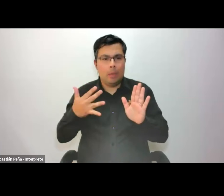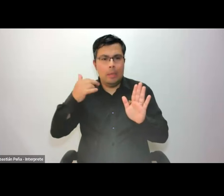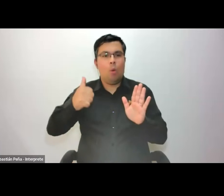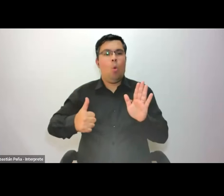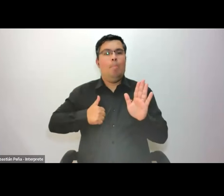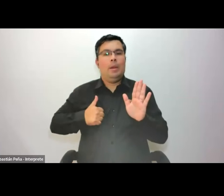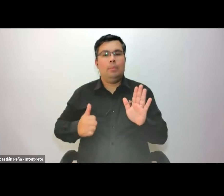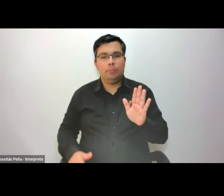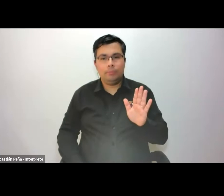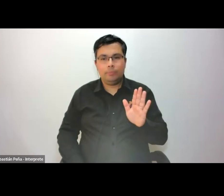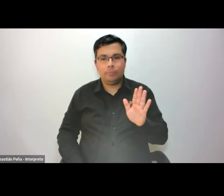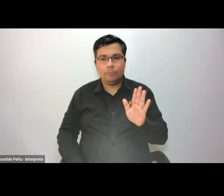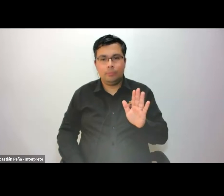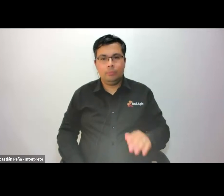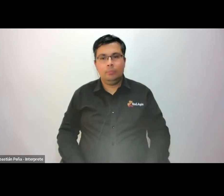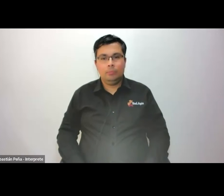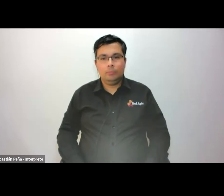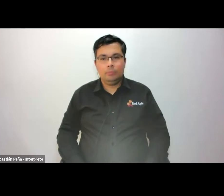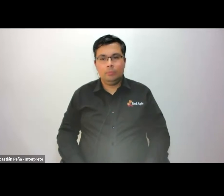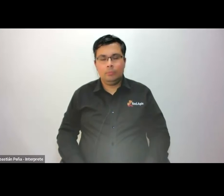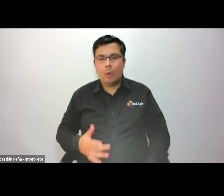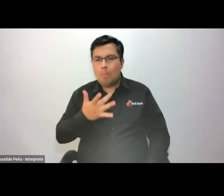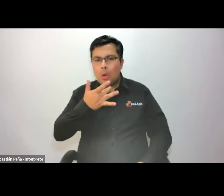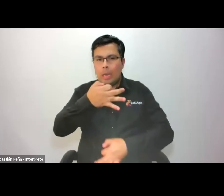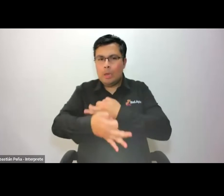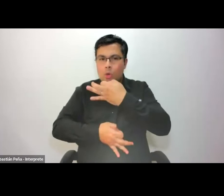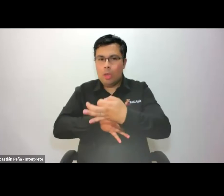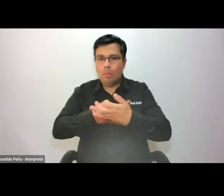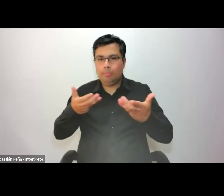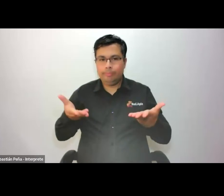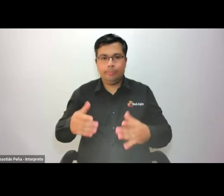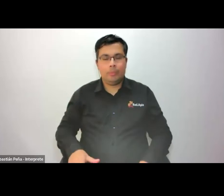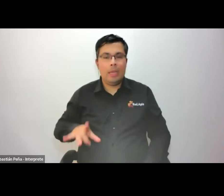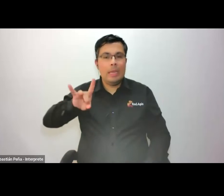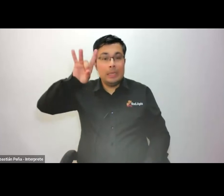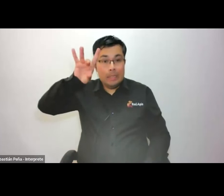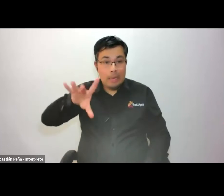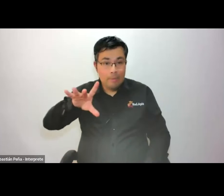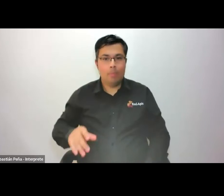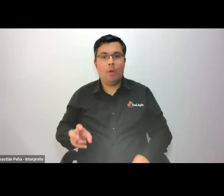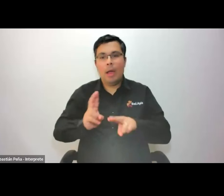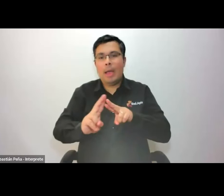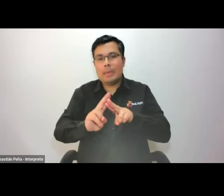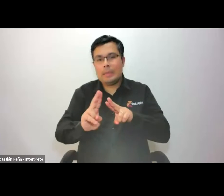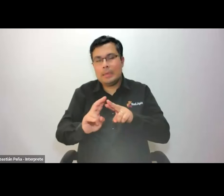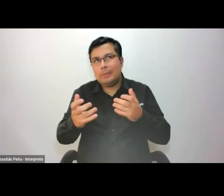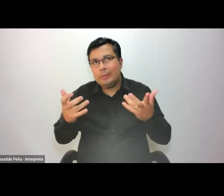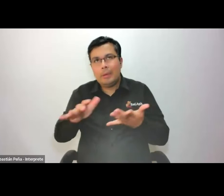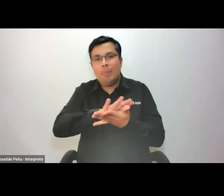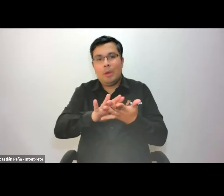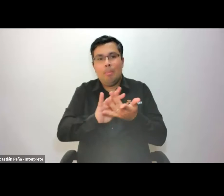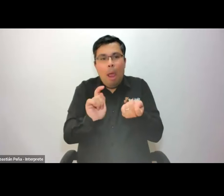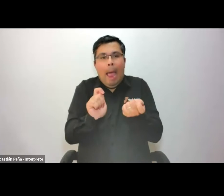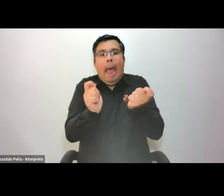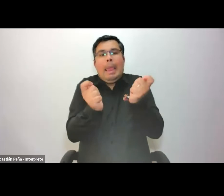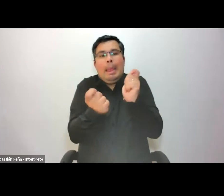Porque también sabemos que al establecer las adecuaciones, por ejemplo, los reglamentos de convivencia,